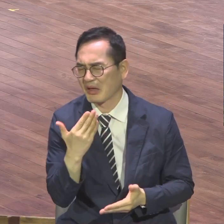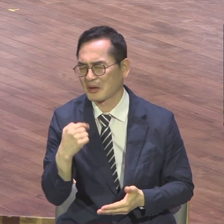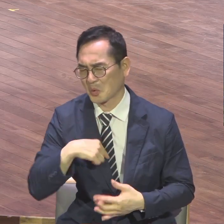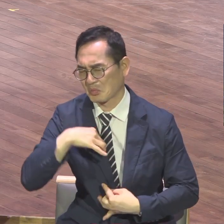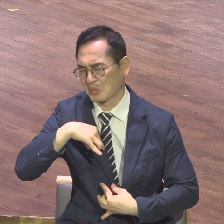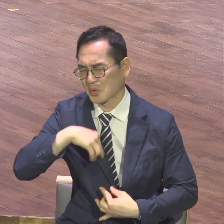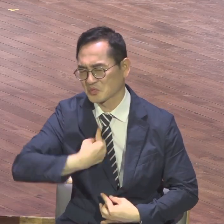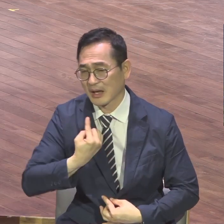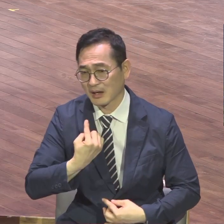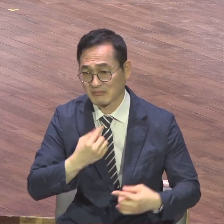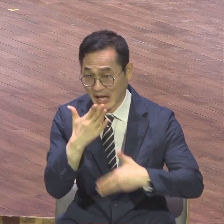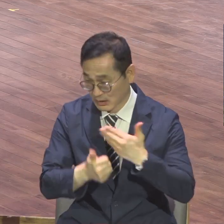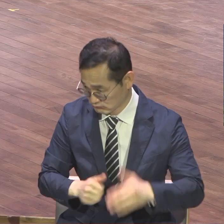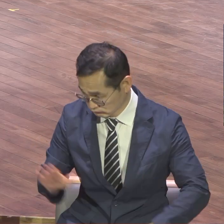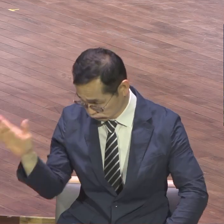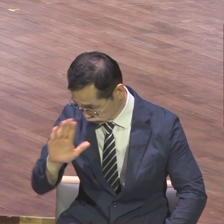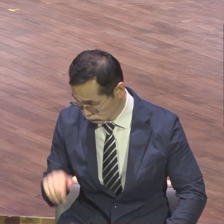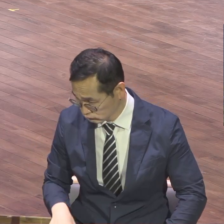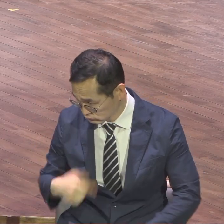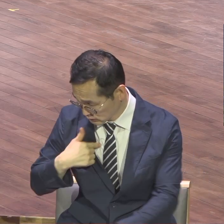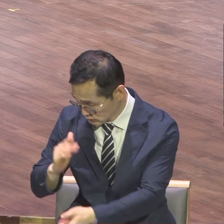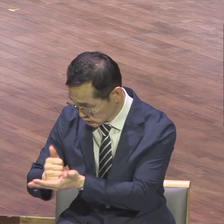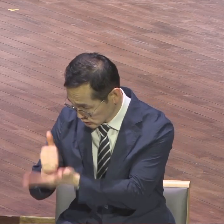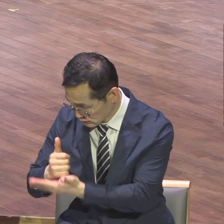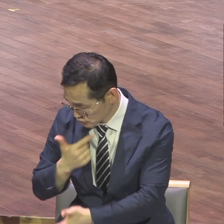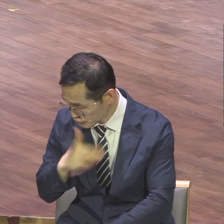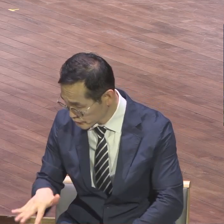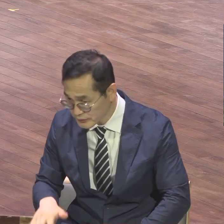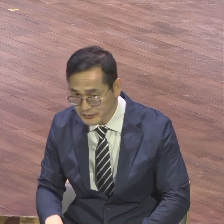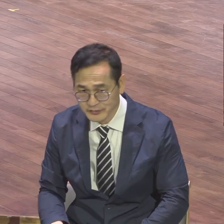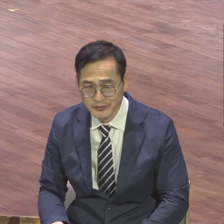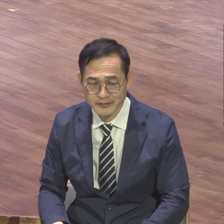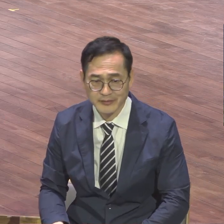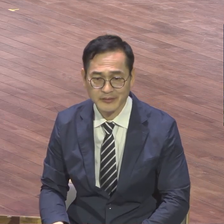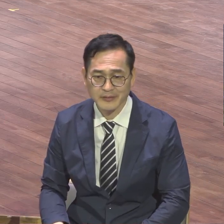합니다. 하나님 그럼 하나님 아니에요.